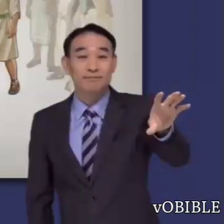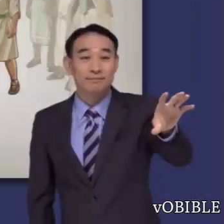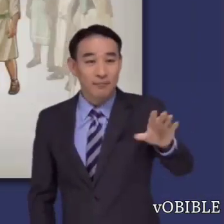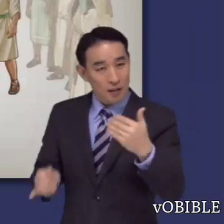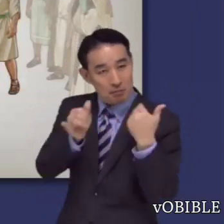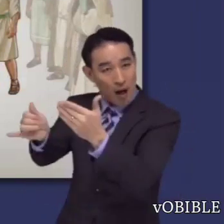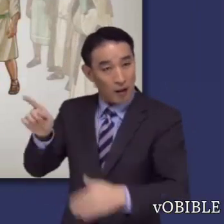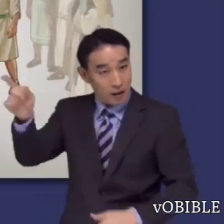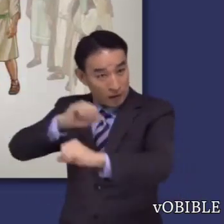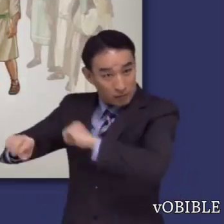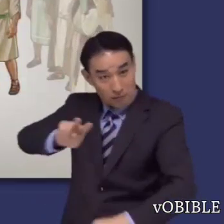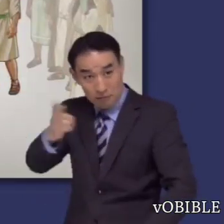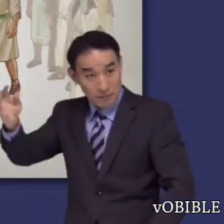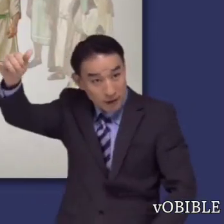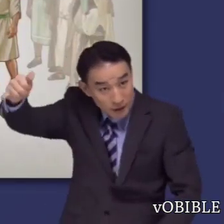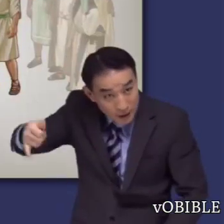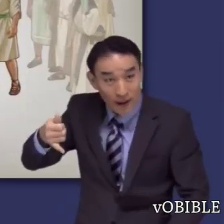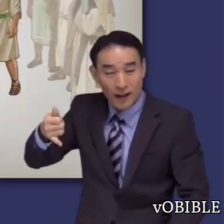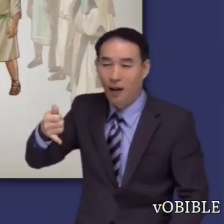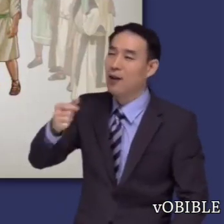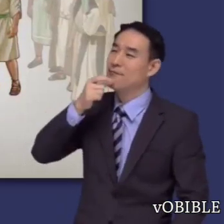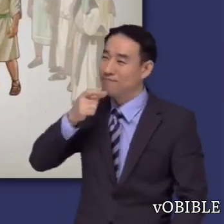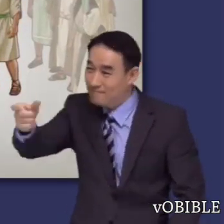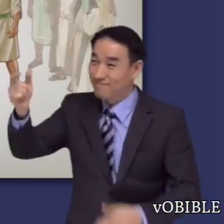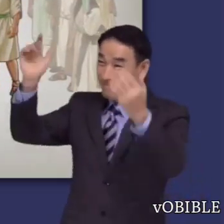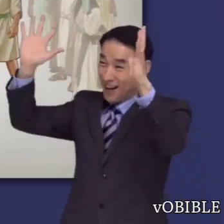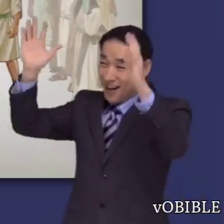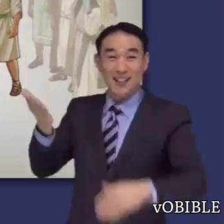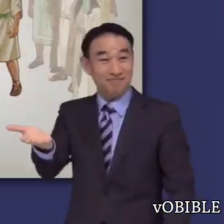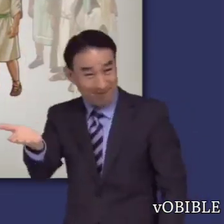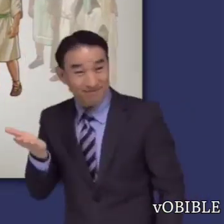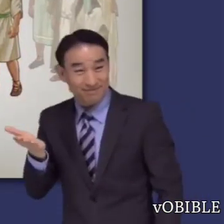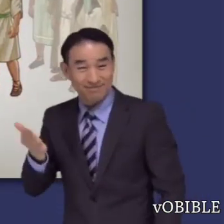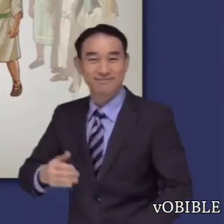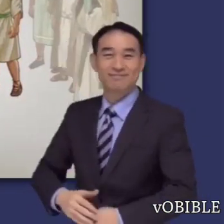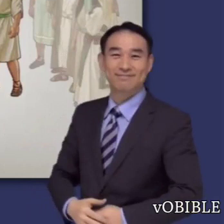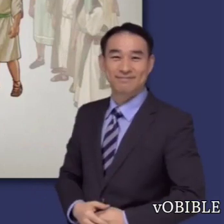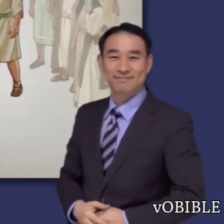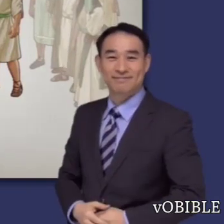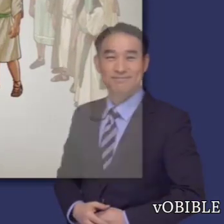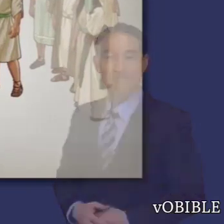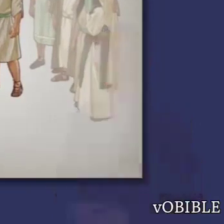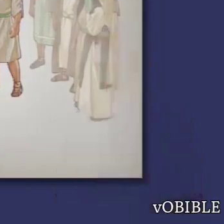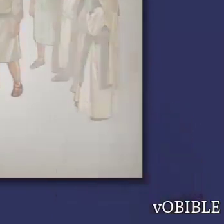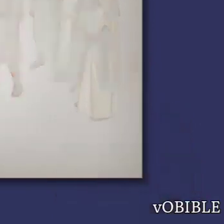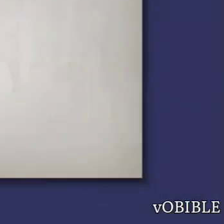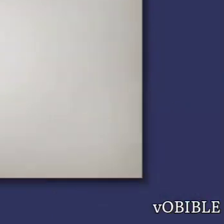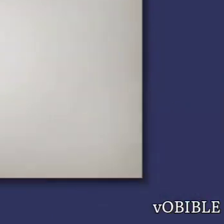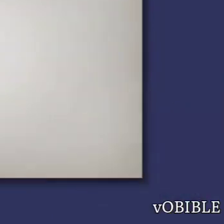保罗还劝会众要宽恕并重新接纳之前被开除的犯过者，因为他已经悔